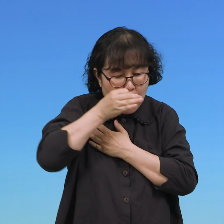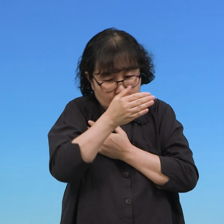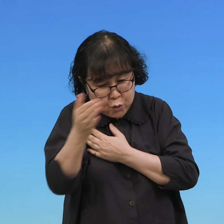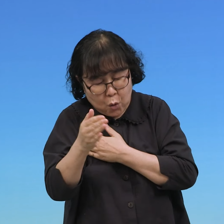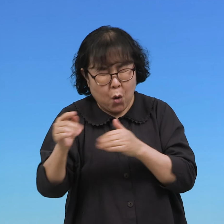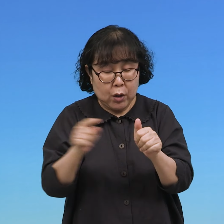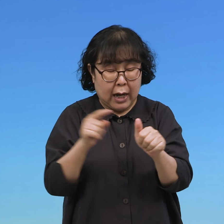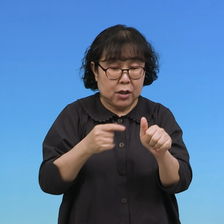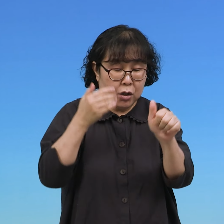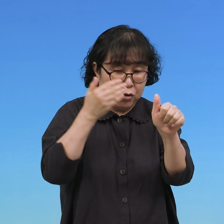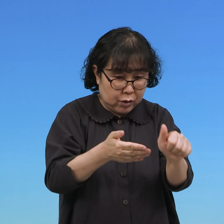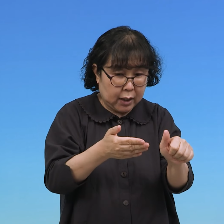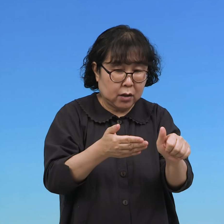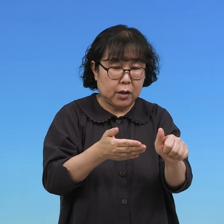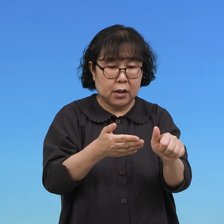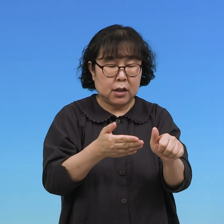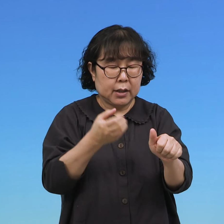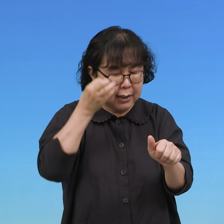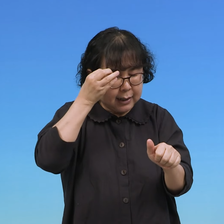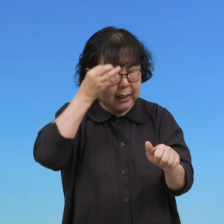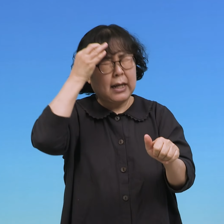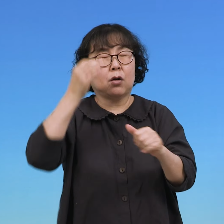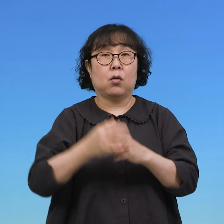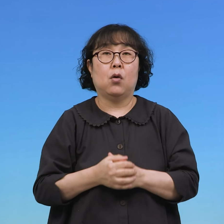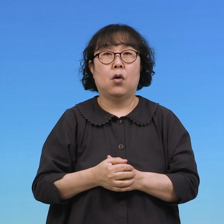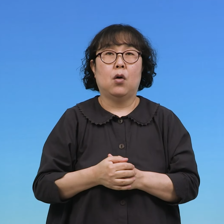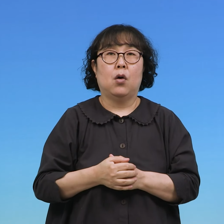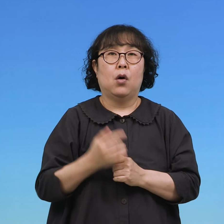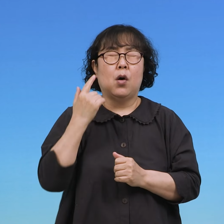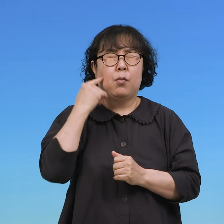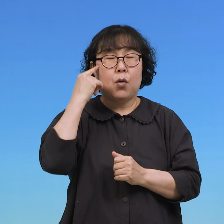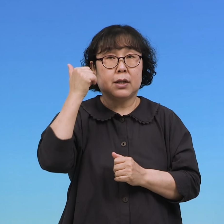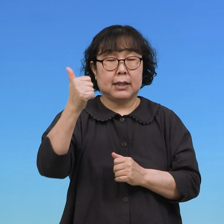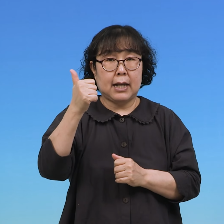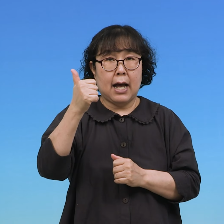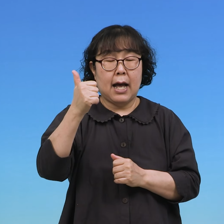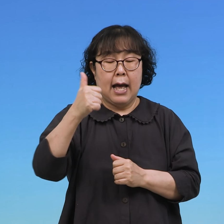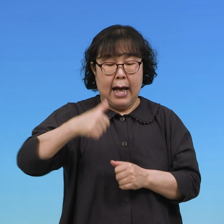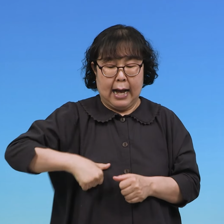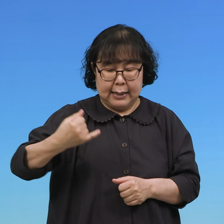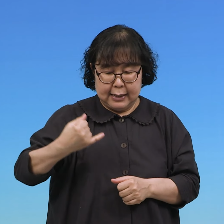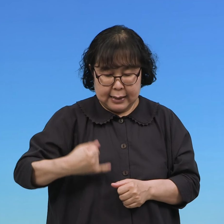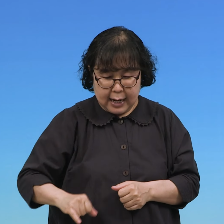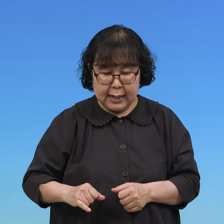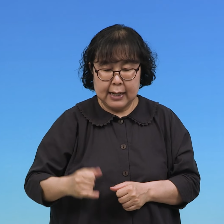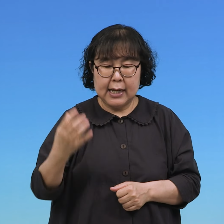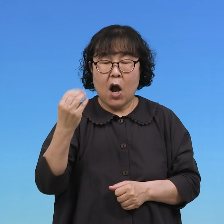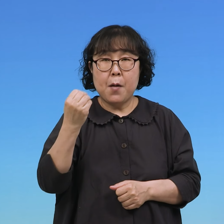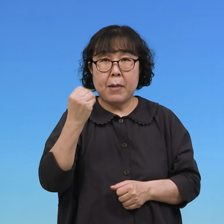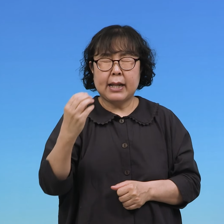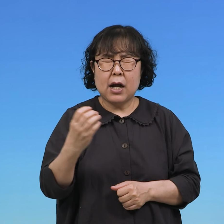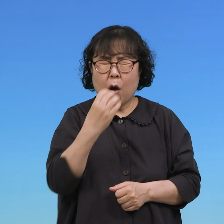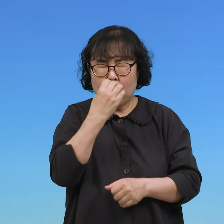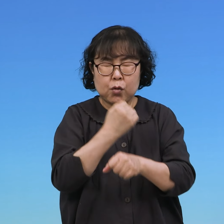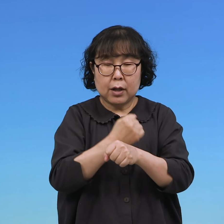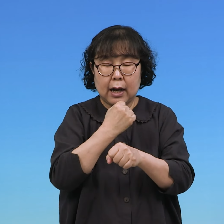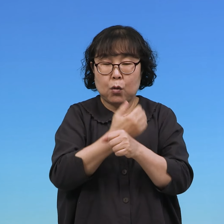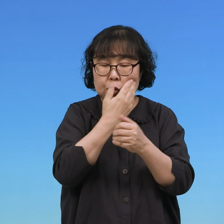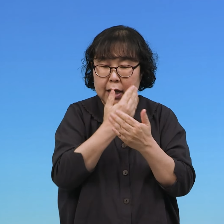하나님, 내가 우리 자녀들에게 목사 아들이 목사 딸이 얼마나 거룩하고 귀한지 아느냐, 100번 입으로